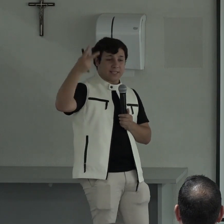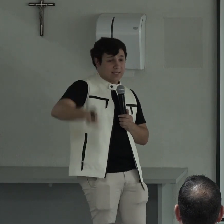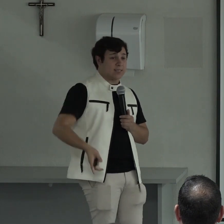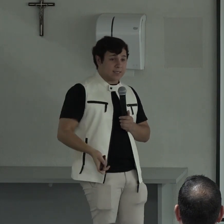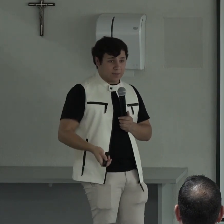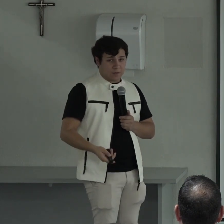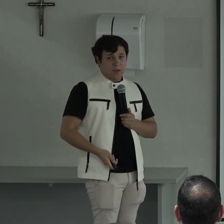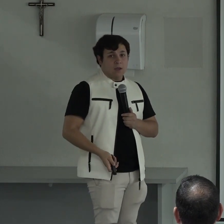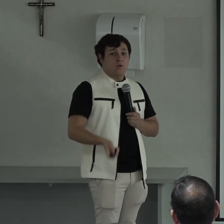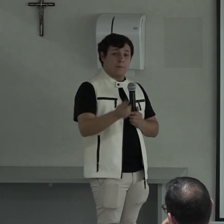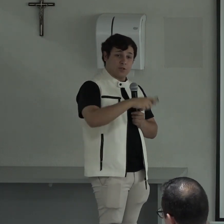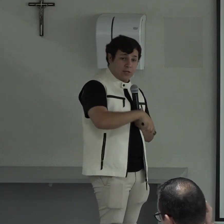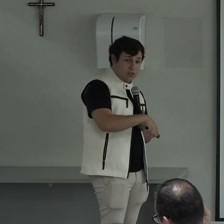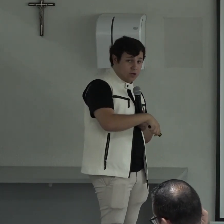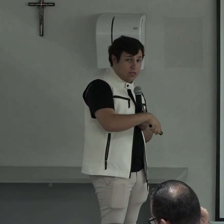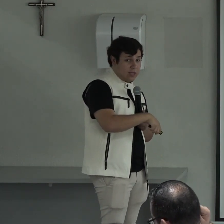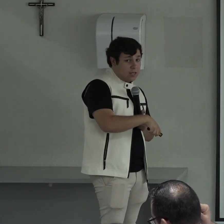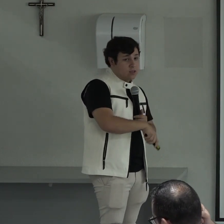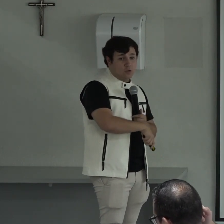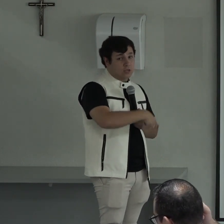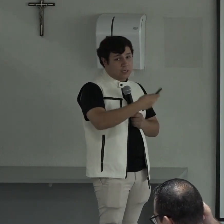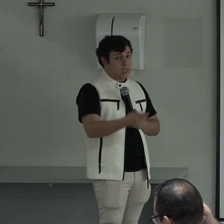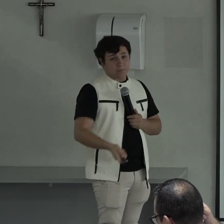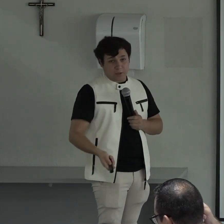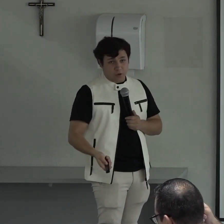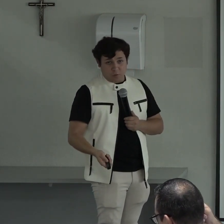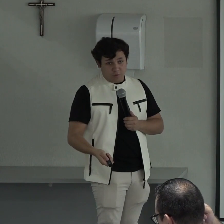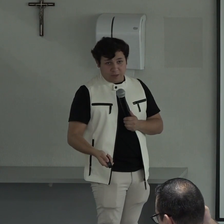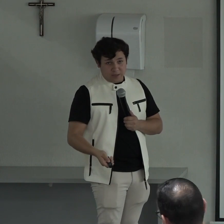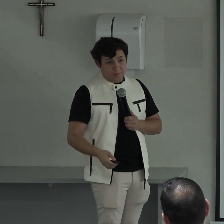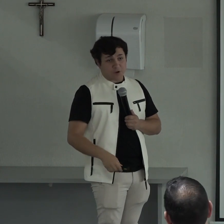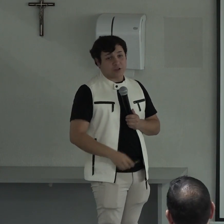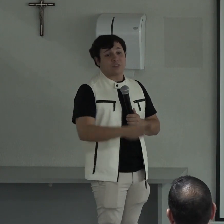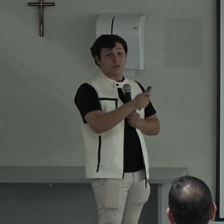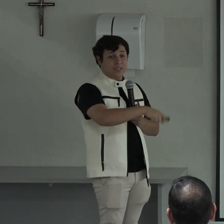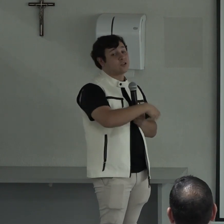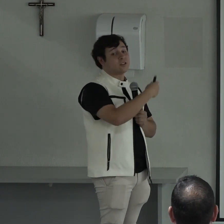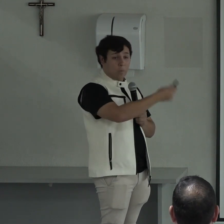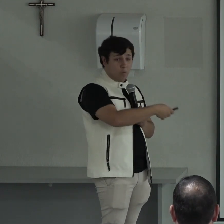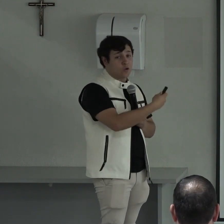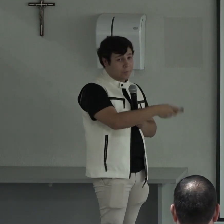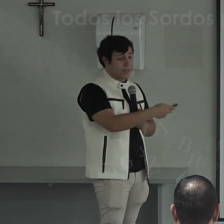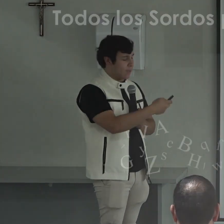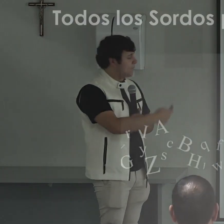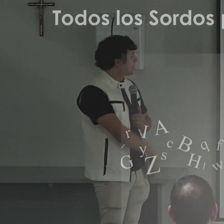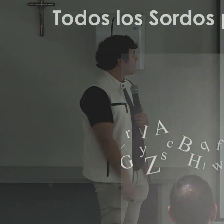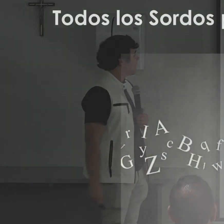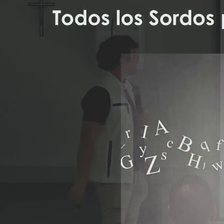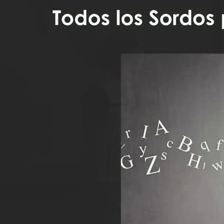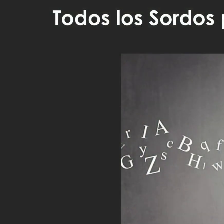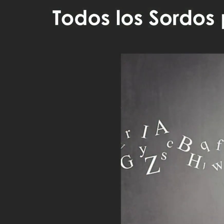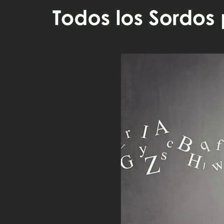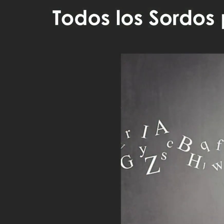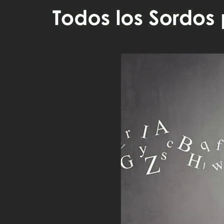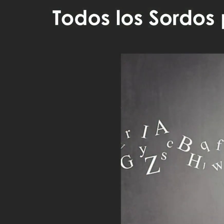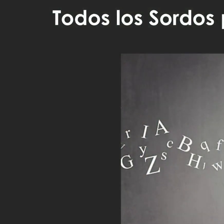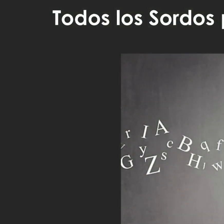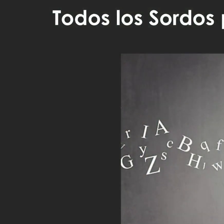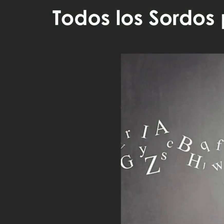estás diciendo. Una persona sorda no utiliza el español comúnmente, por lo tanto esto es muy complicado. Todos los sordos pueden leer